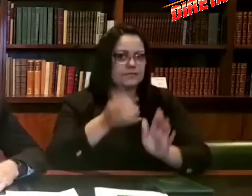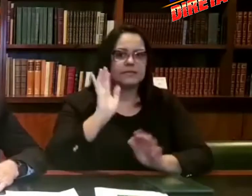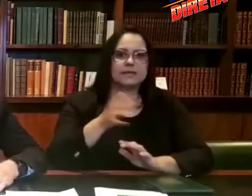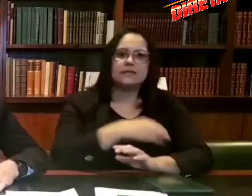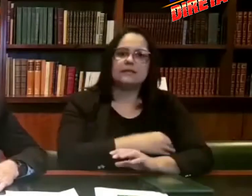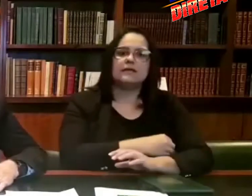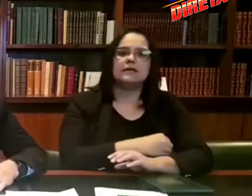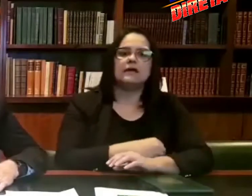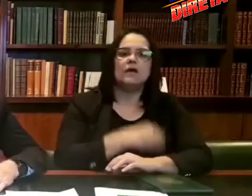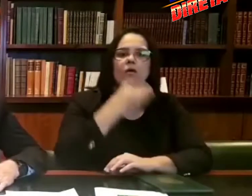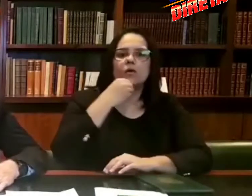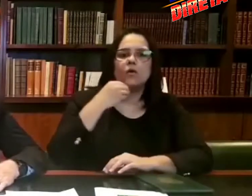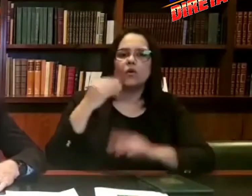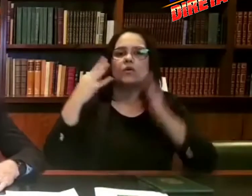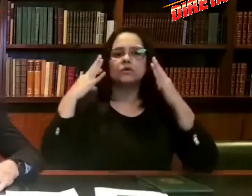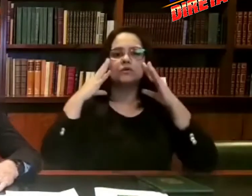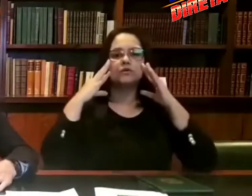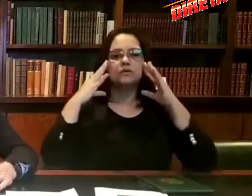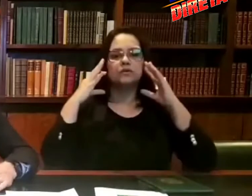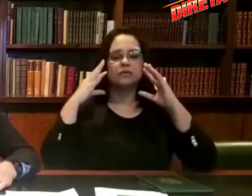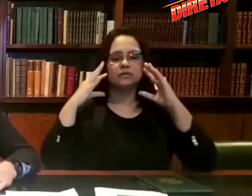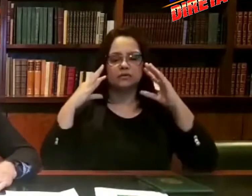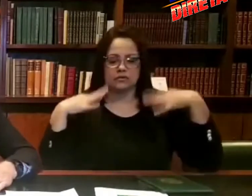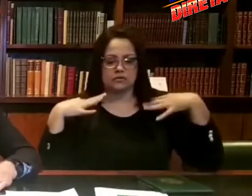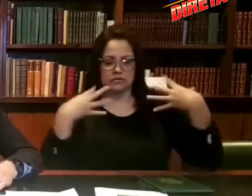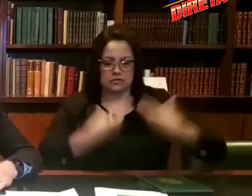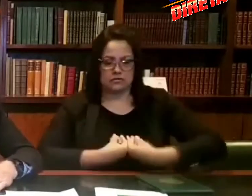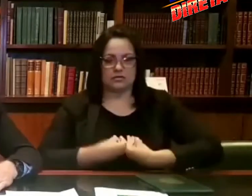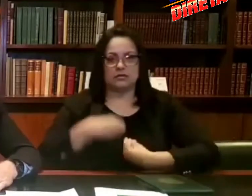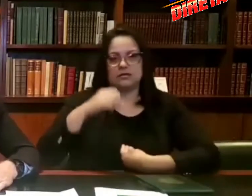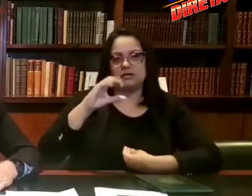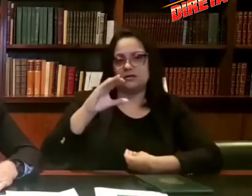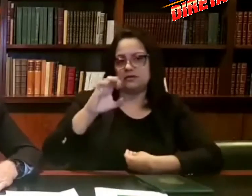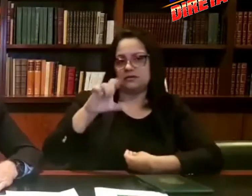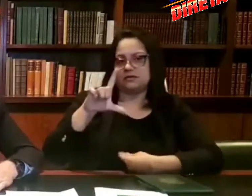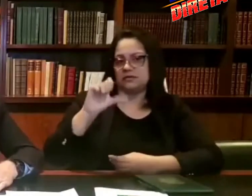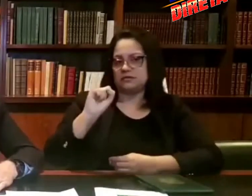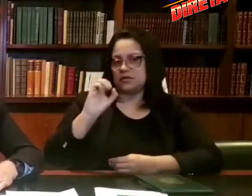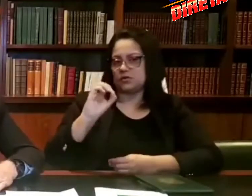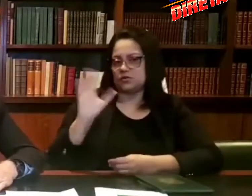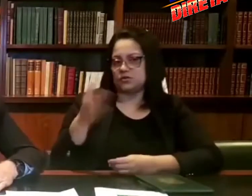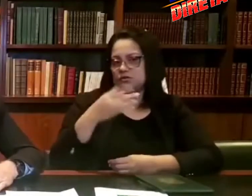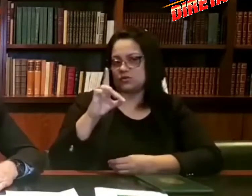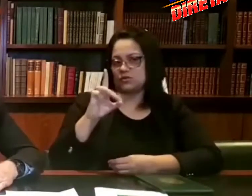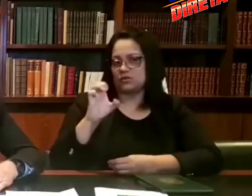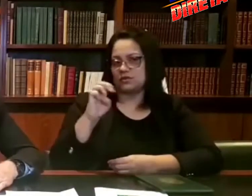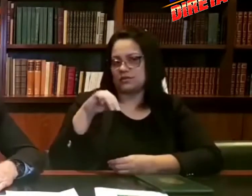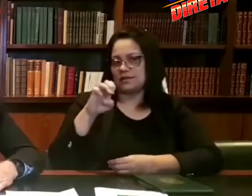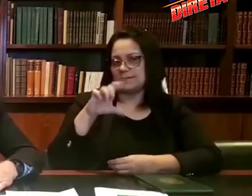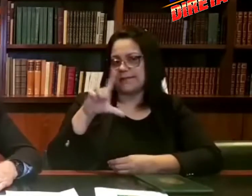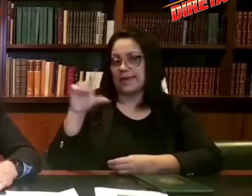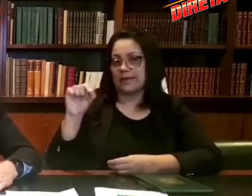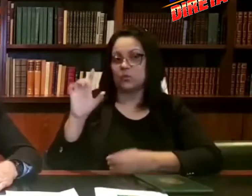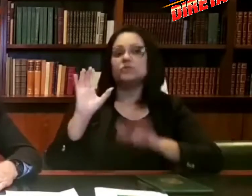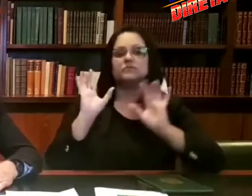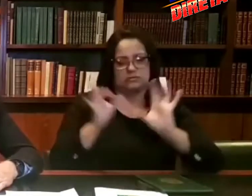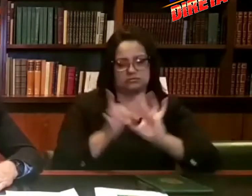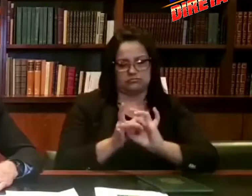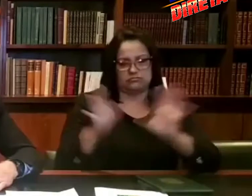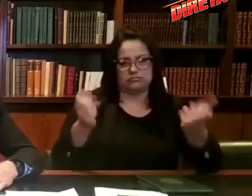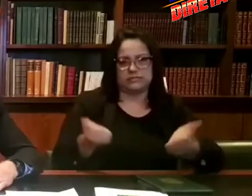do ministro do Supremo Tribunal Federal, Celso de Mello. Nós entregamos o vídeo na íntegra. Obviamente o vídeo